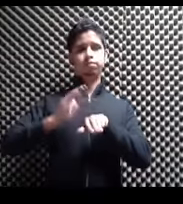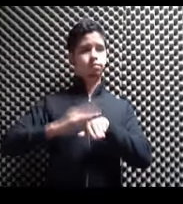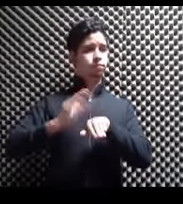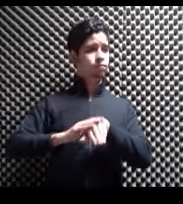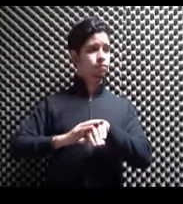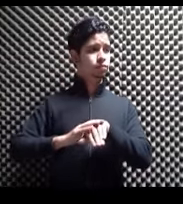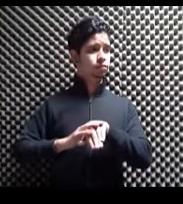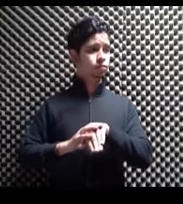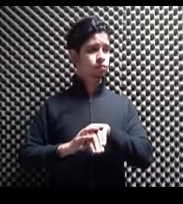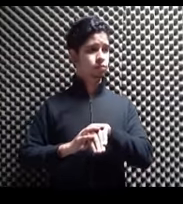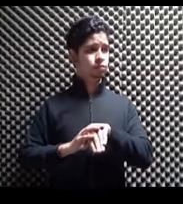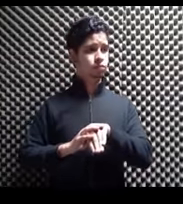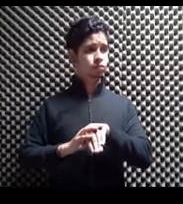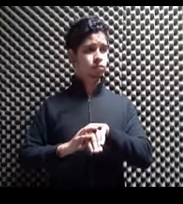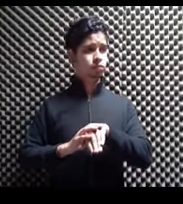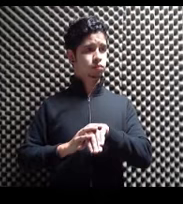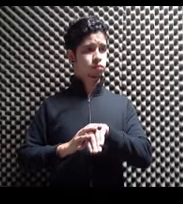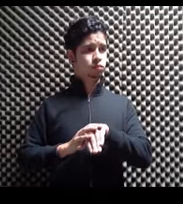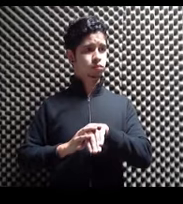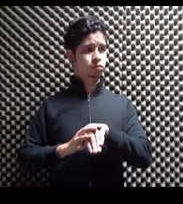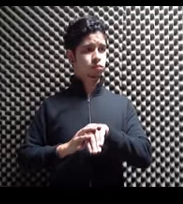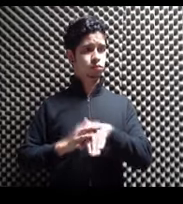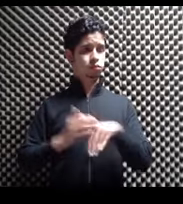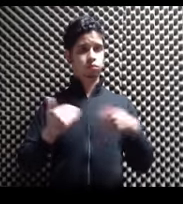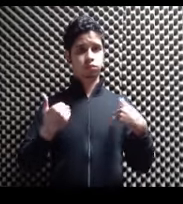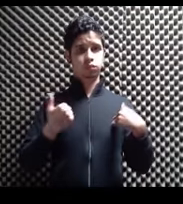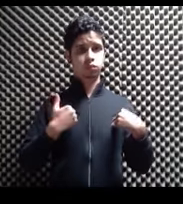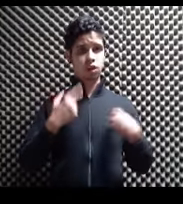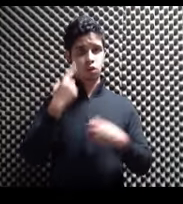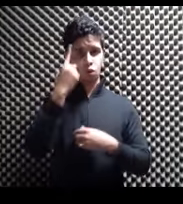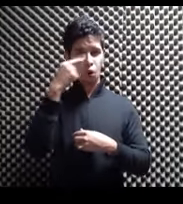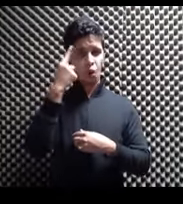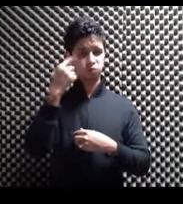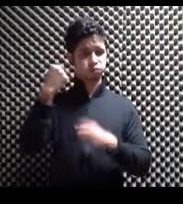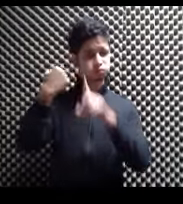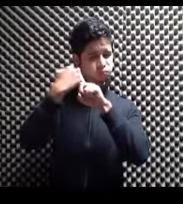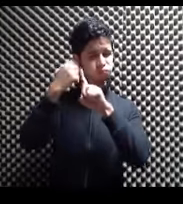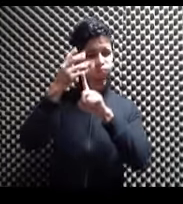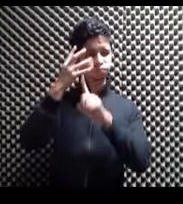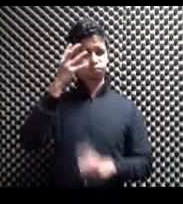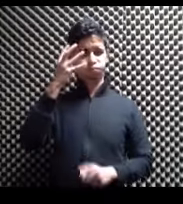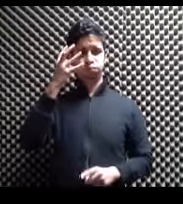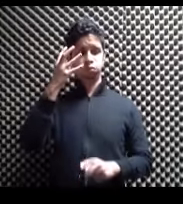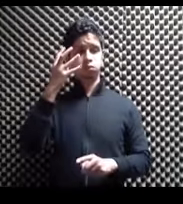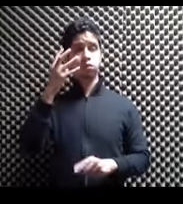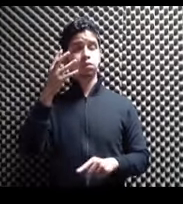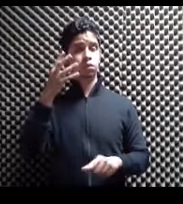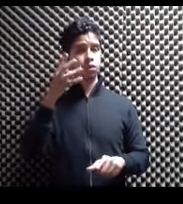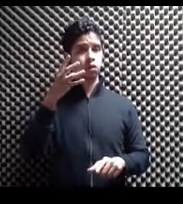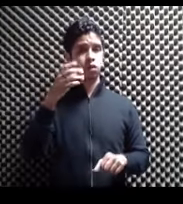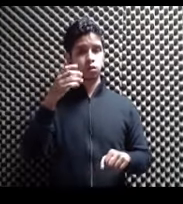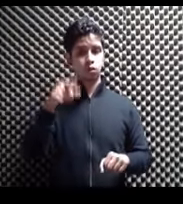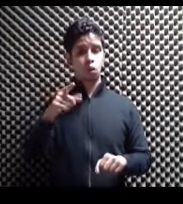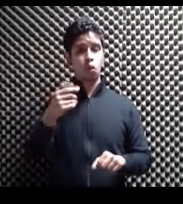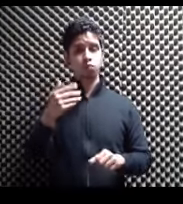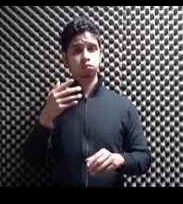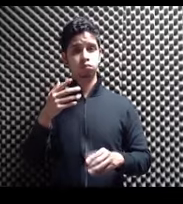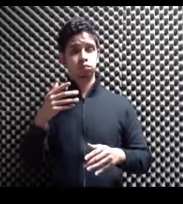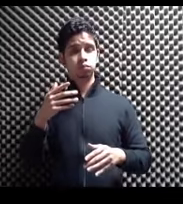Se bautizó como Cacique, el caballo. Un matrimonio de Cabo Rojo, que es Pamela Rodríguez y